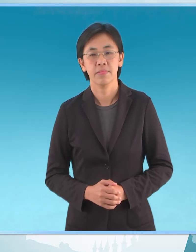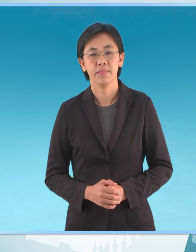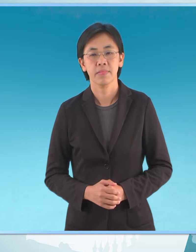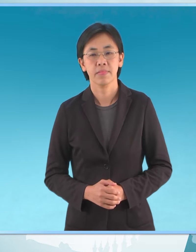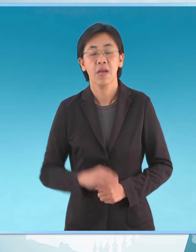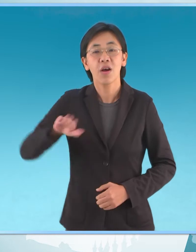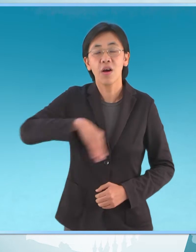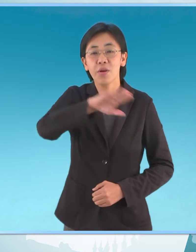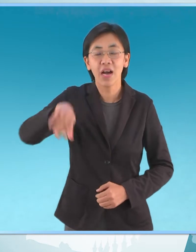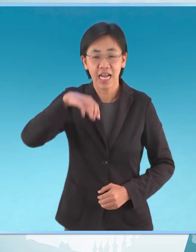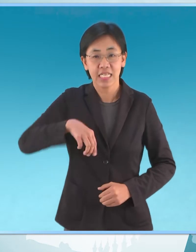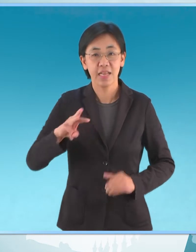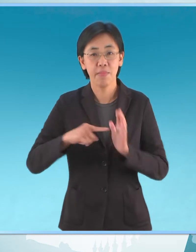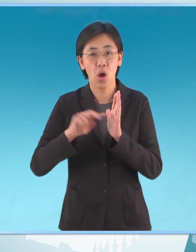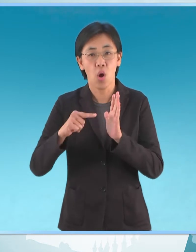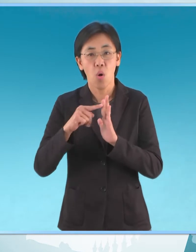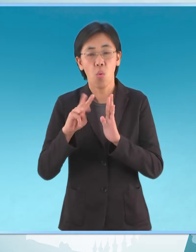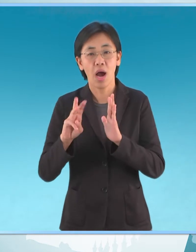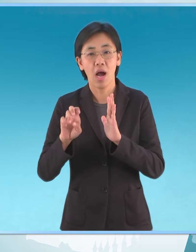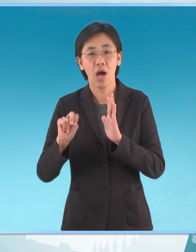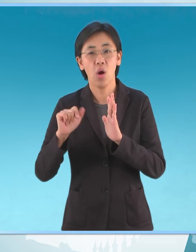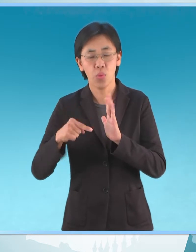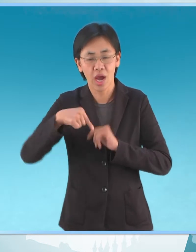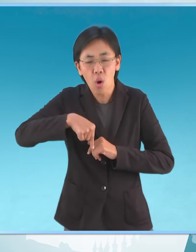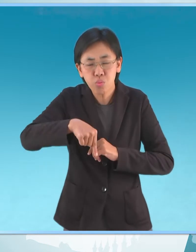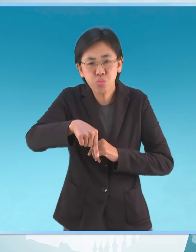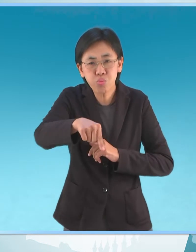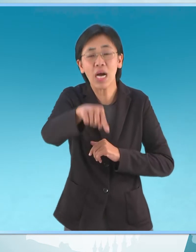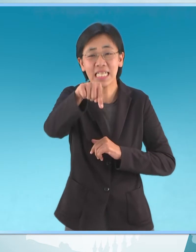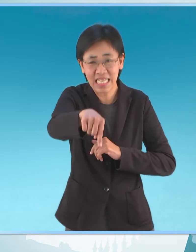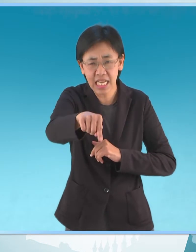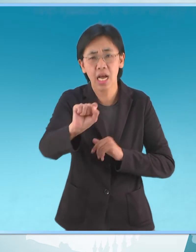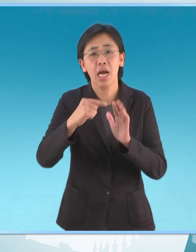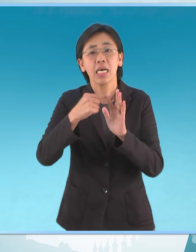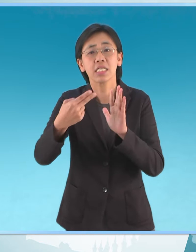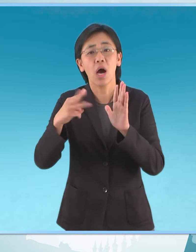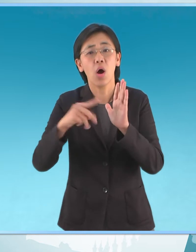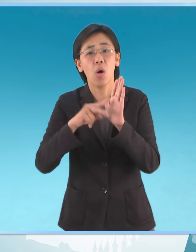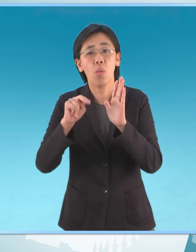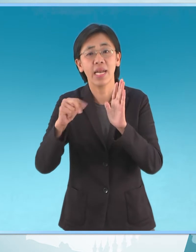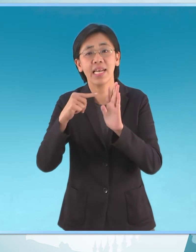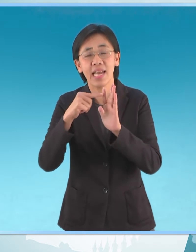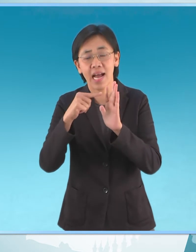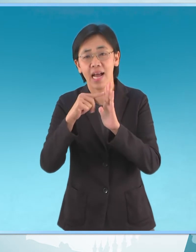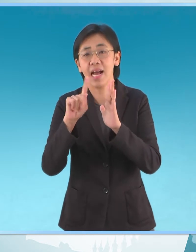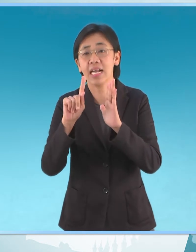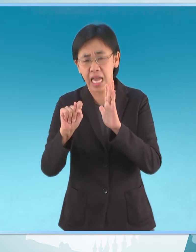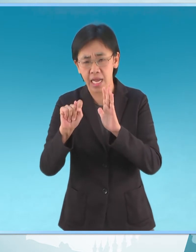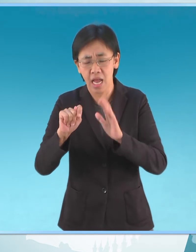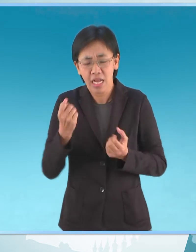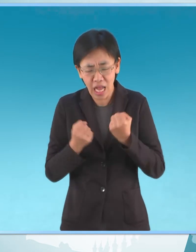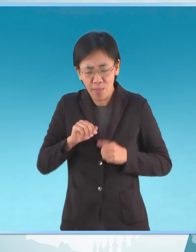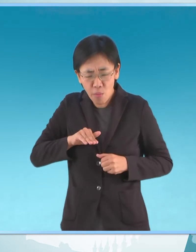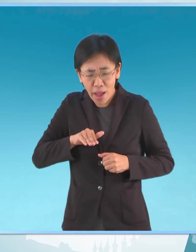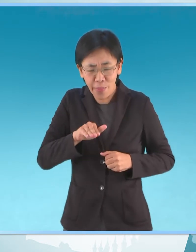เพื่อนๆครับจากเมืองวังเวียงมุ่งหน้าไปยังสวรรณเขตเนี่ยเราจะผ่านอีกหนึ่งเมืองที่มีความสำคัญมากๆก็คือเมืองชื่อว่าท่าแขกนะครับแต่ก่อนจะไป